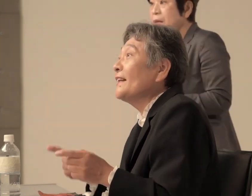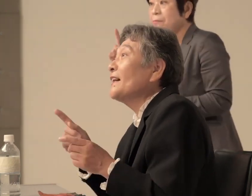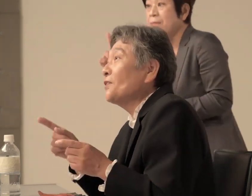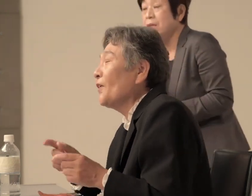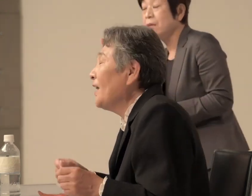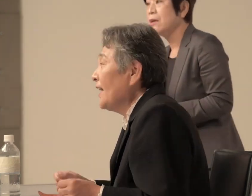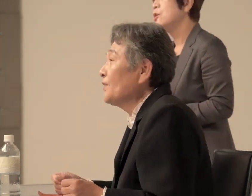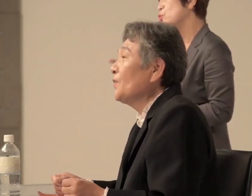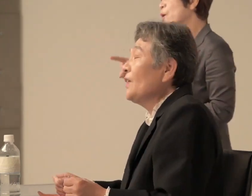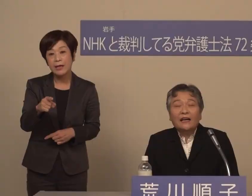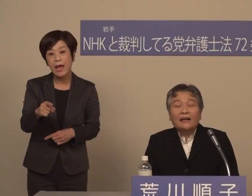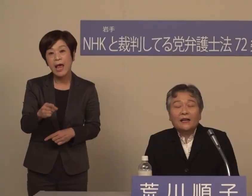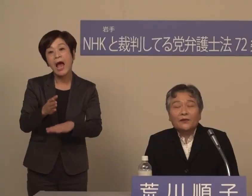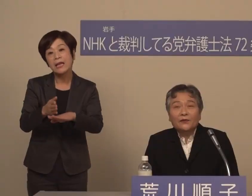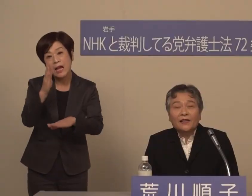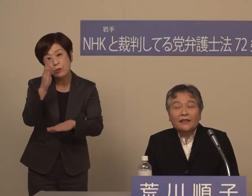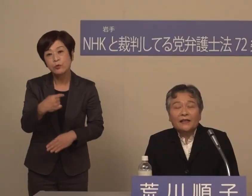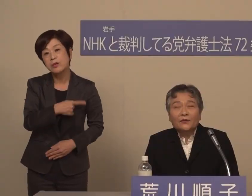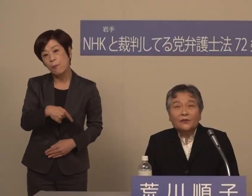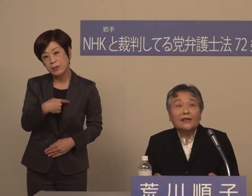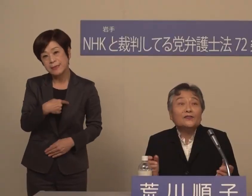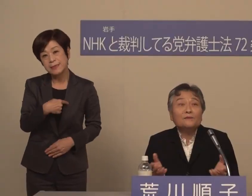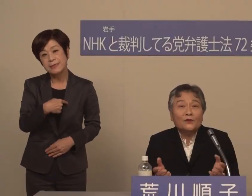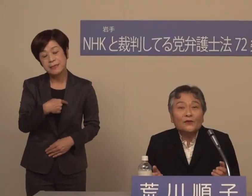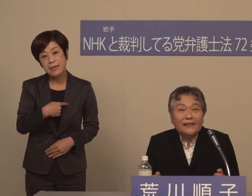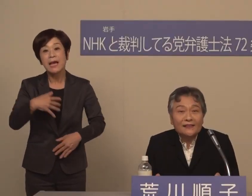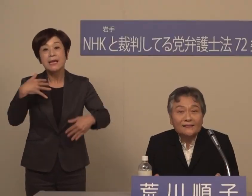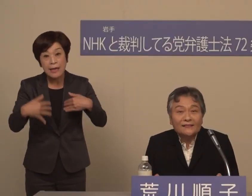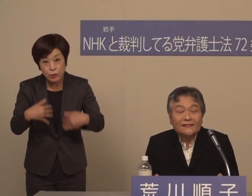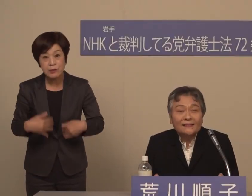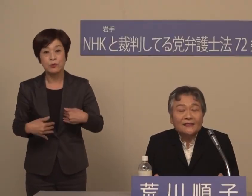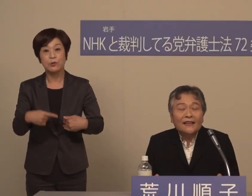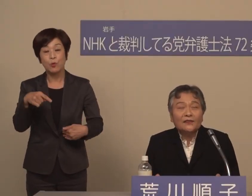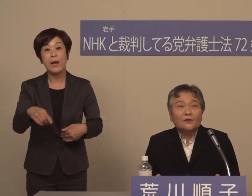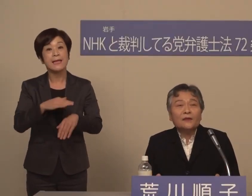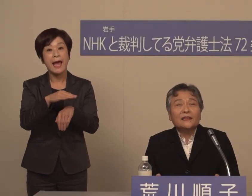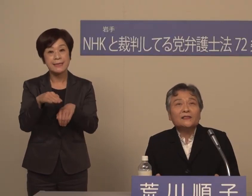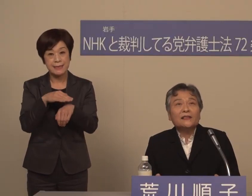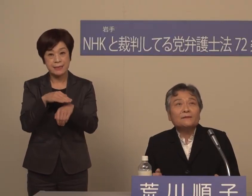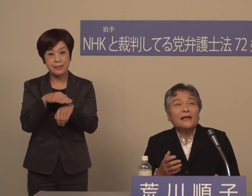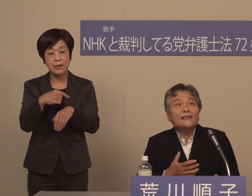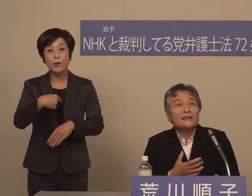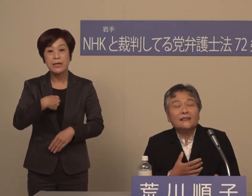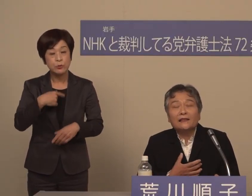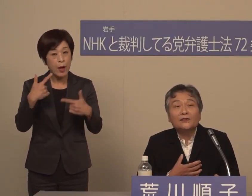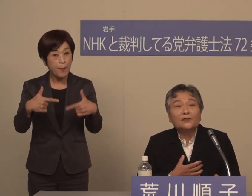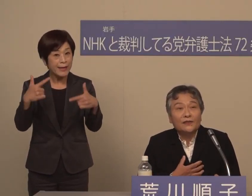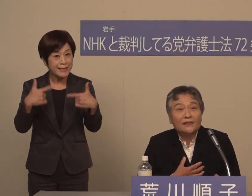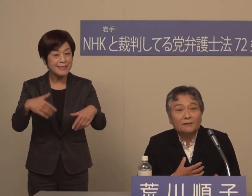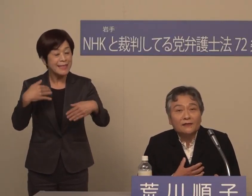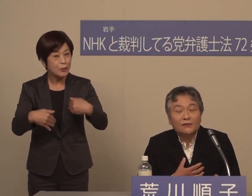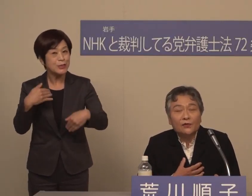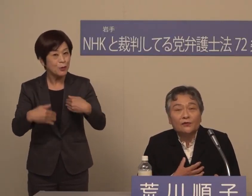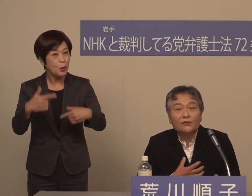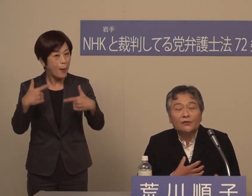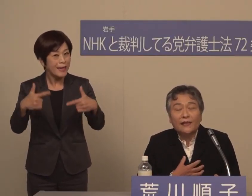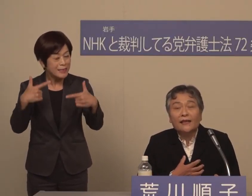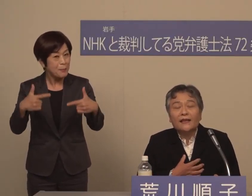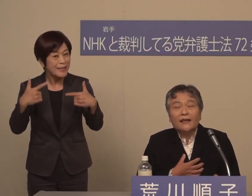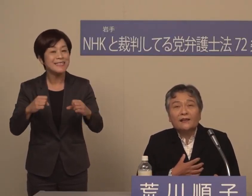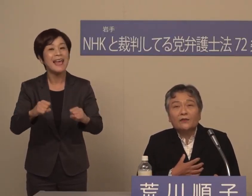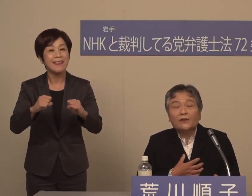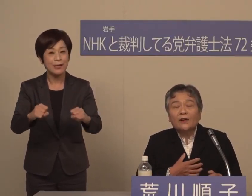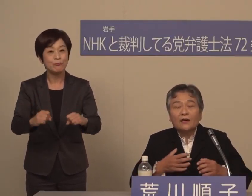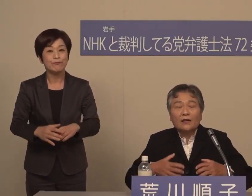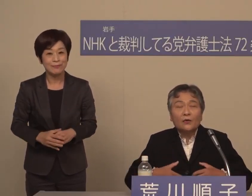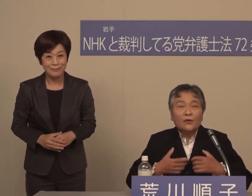まずねありがとうあのあのねあの楽しむことなんですあの私はで毎日で楽しいことやってますそうするので